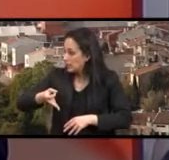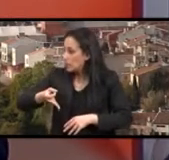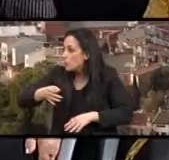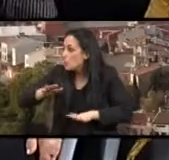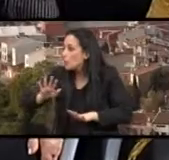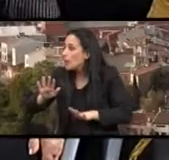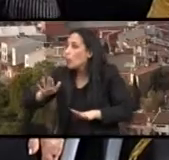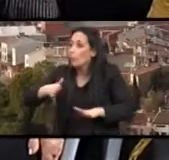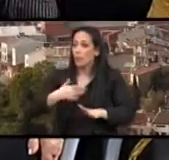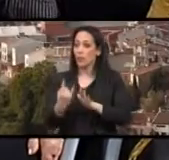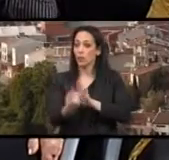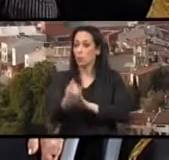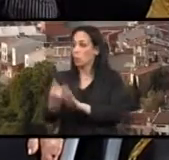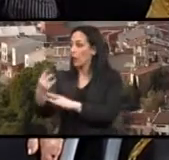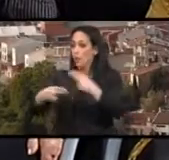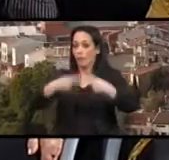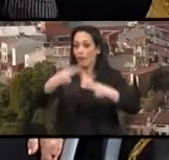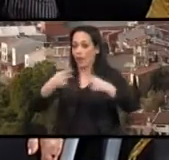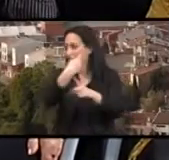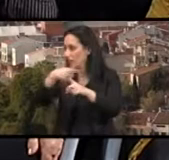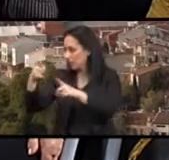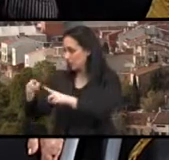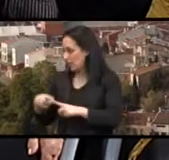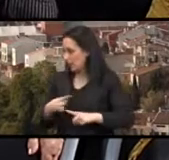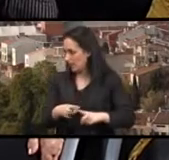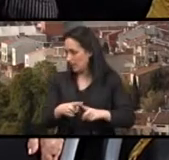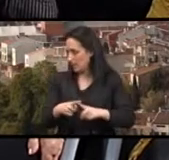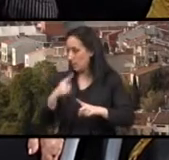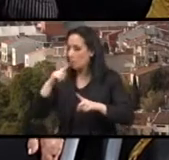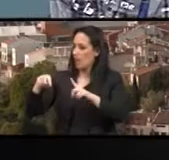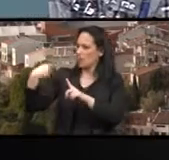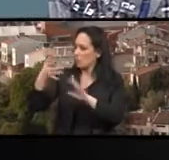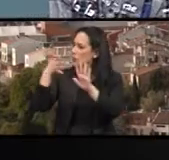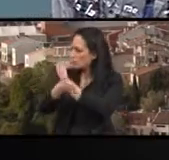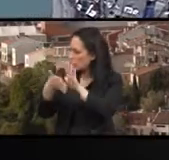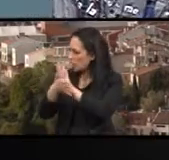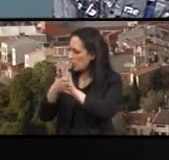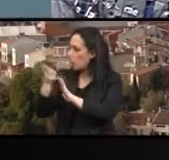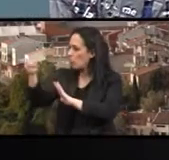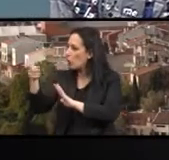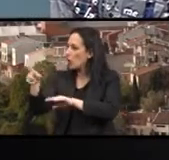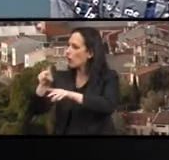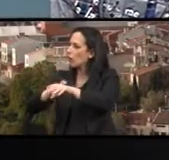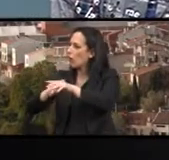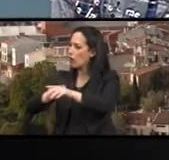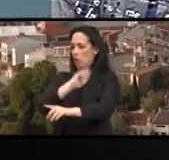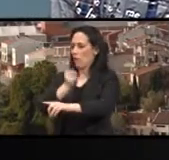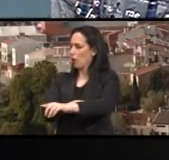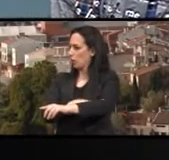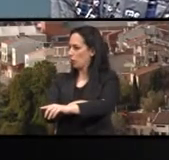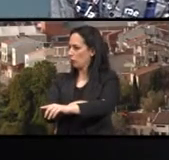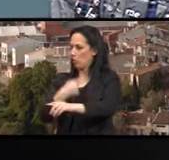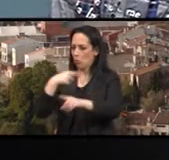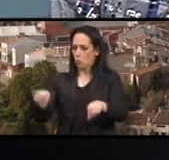trobar... Tu, Oriol, després ens explicaràs, vale. Però tu ets una persona valenta, atrevida, que te'n vas al carrer, ho afrontes i t'has trobat,